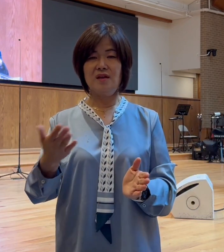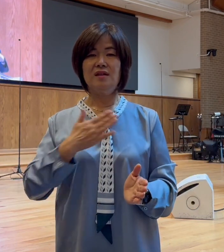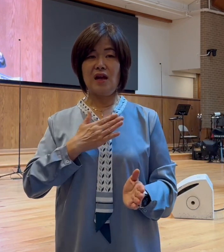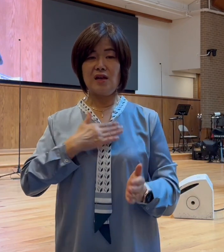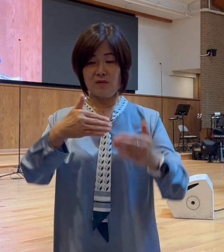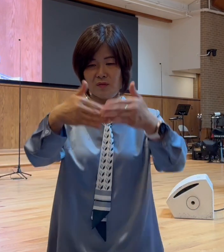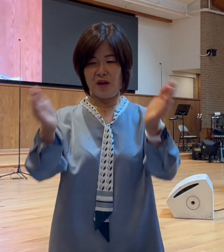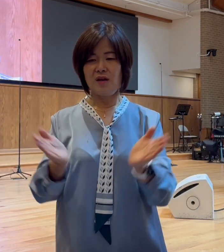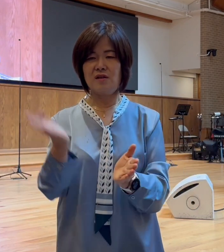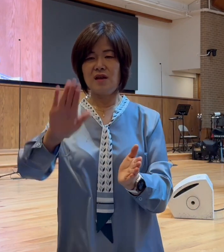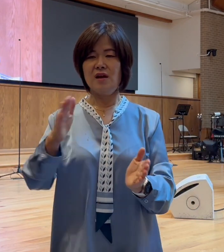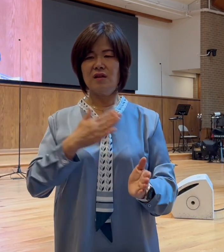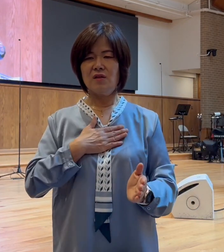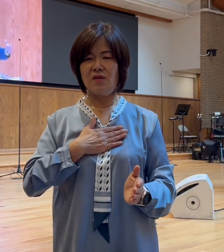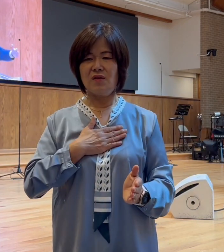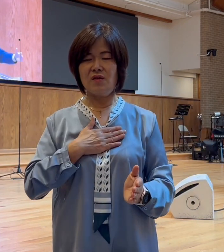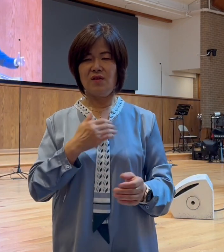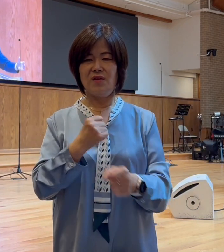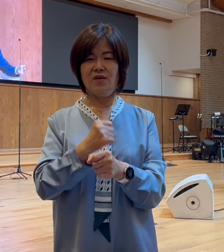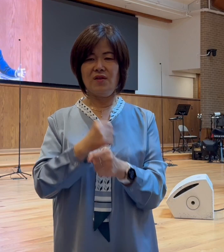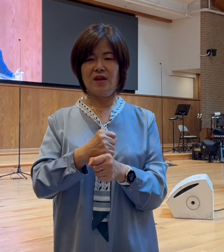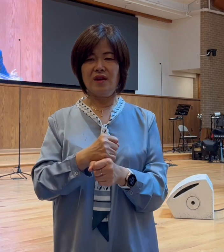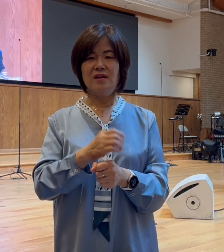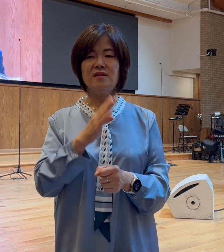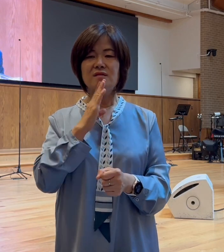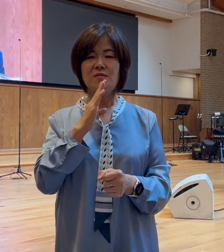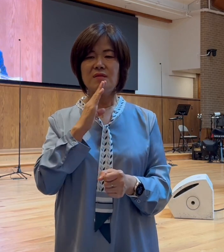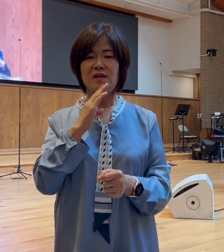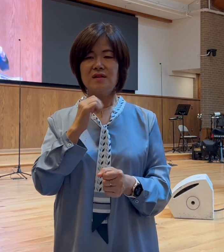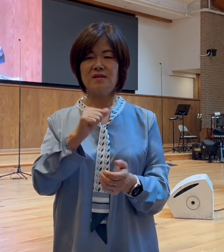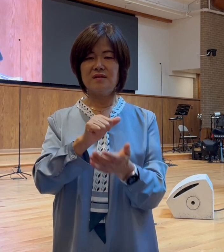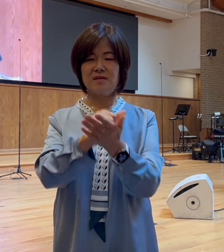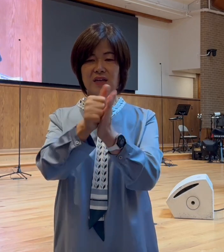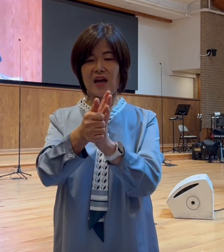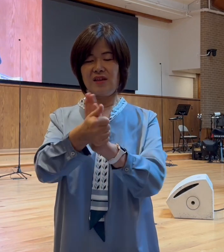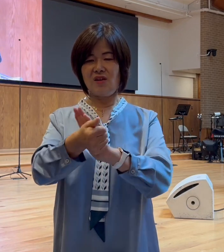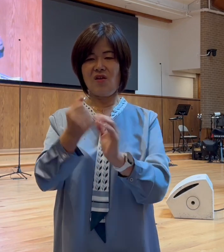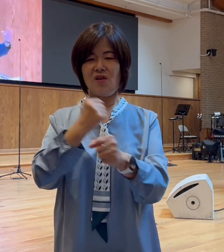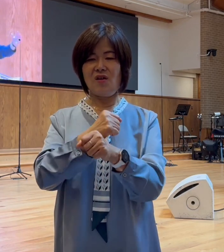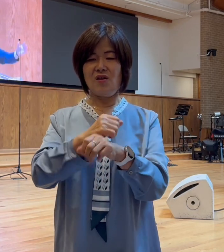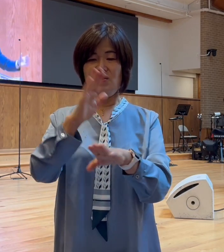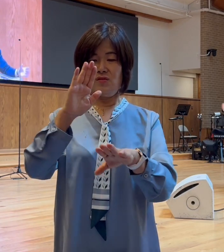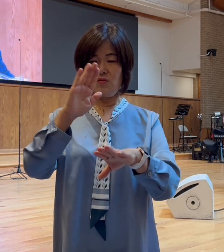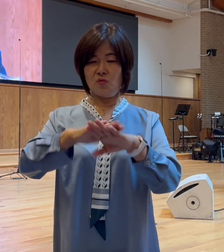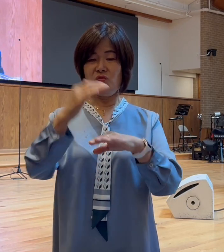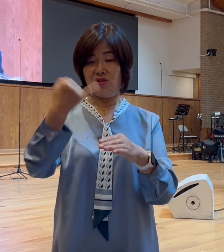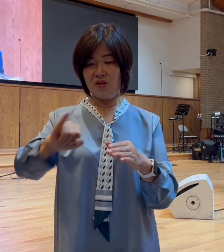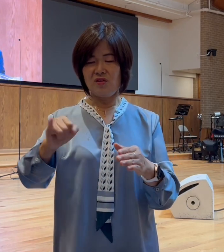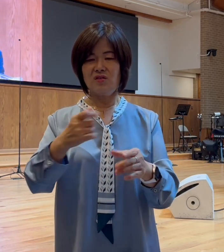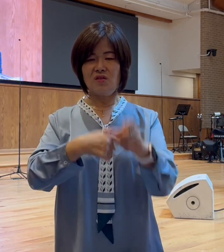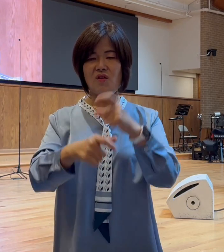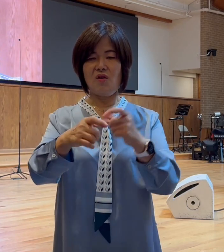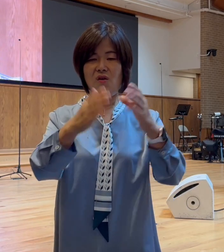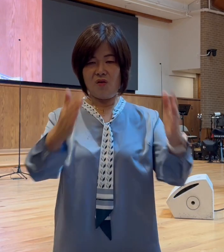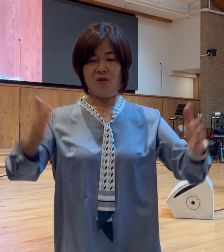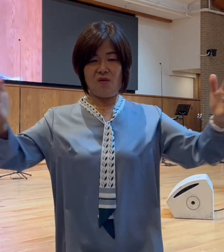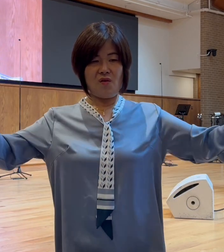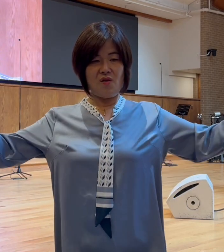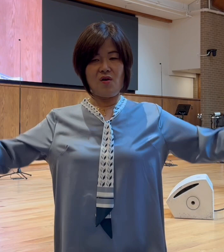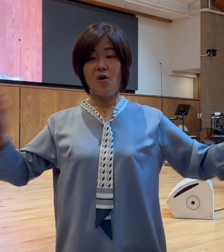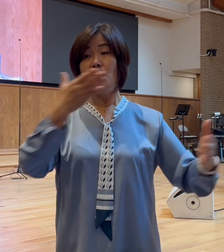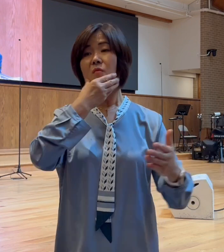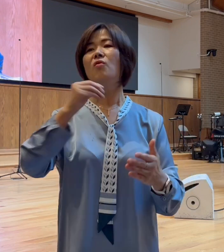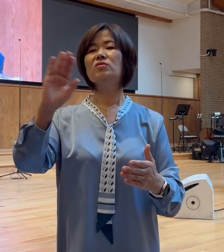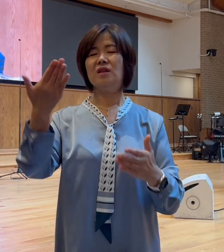되는데 저희 자녀들은 더 넓은 영역에서 복이 되고 저희 손녀는 더 넓은 영역에서 복이 된다고